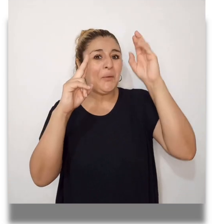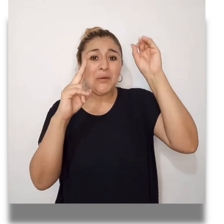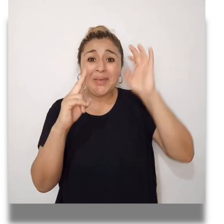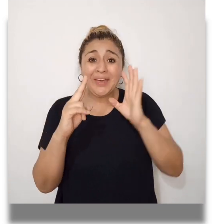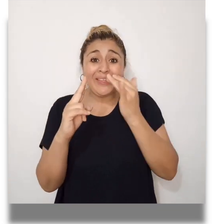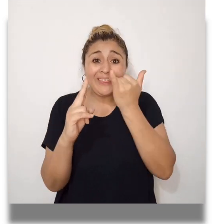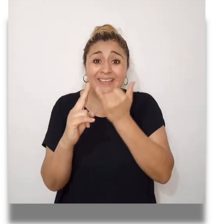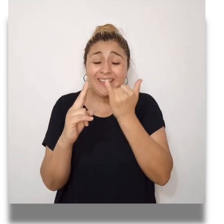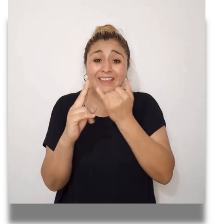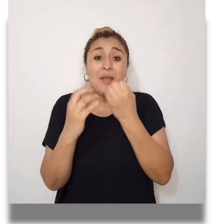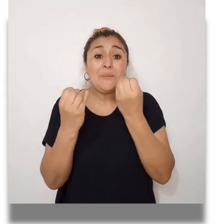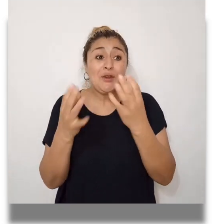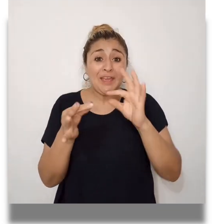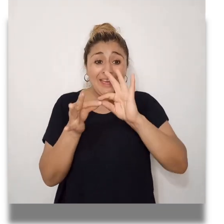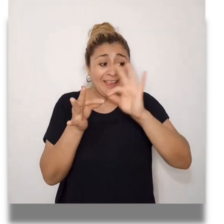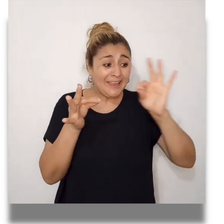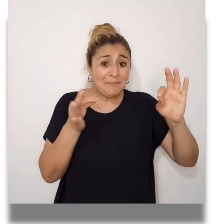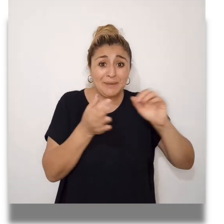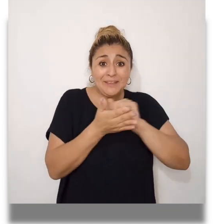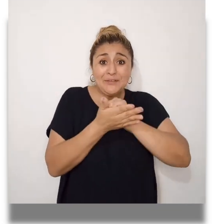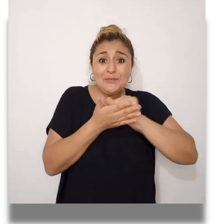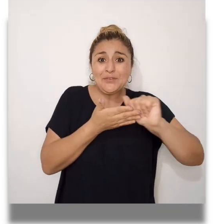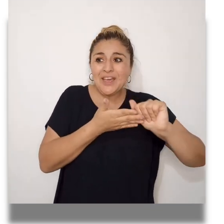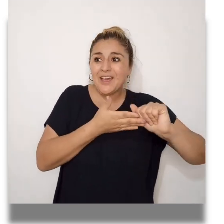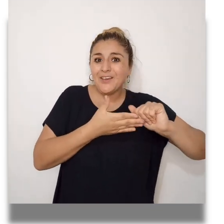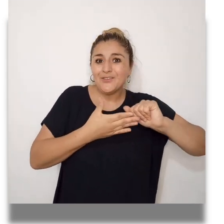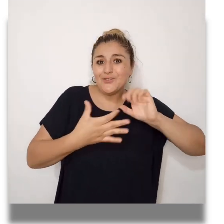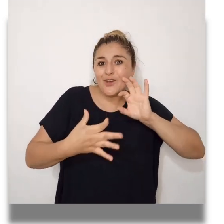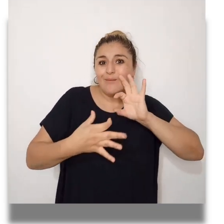fortalecidas por el Espíritu Santo.